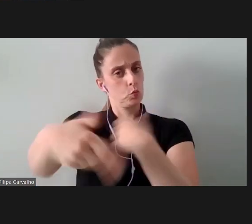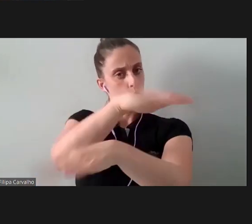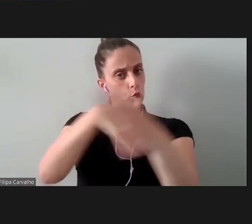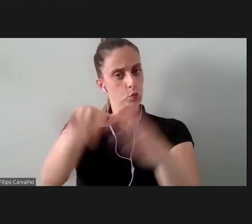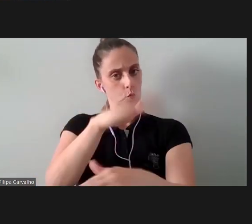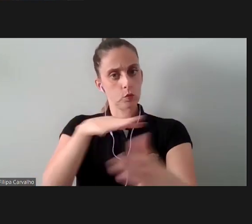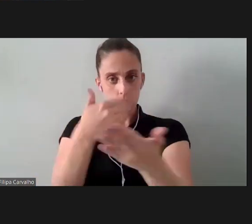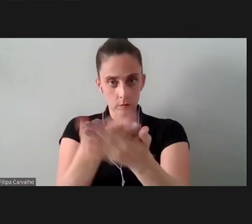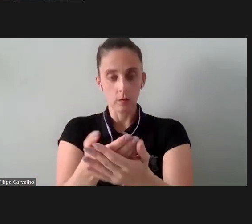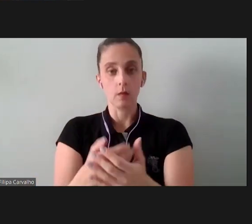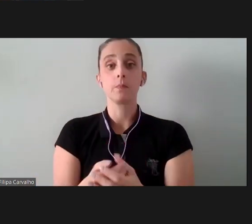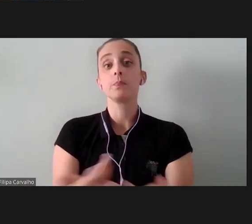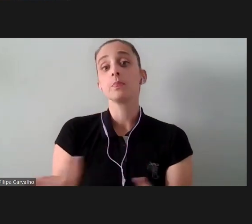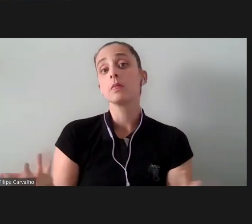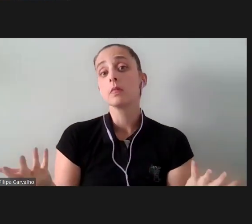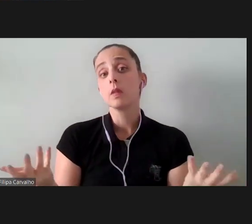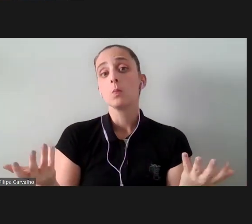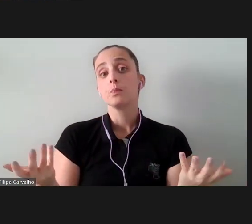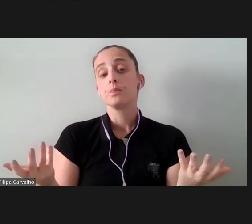Portanto,